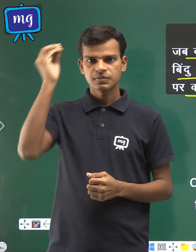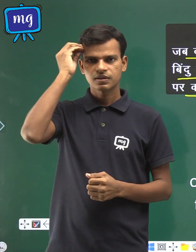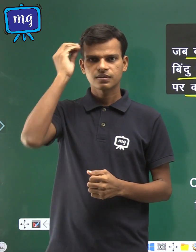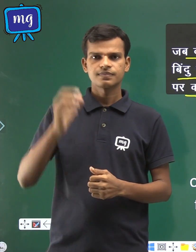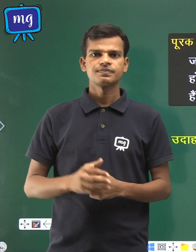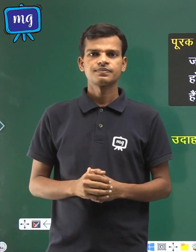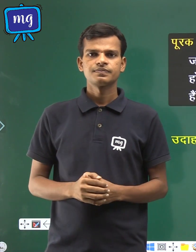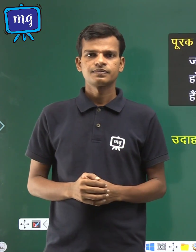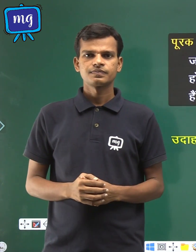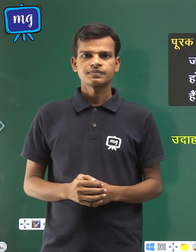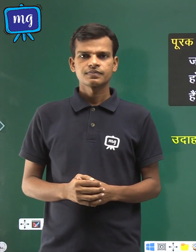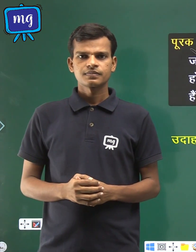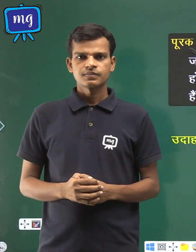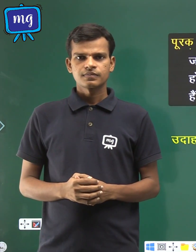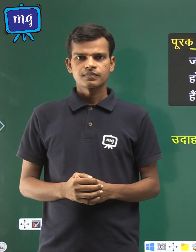गया?